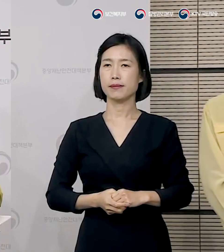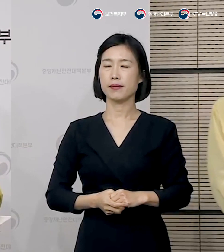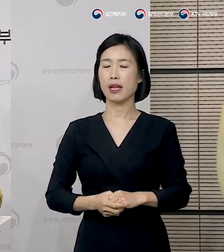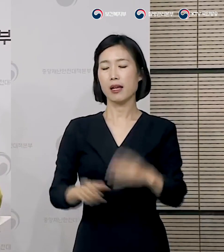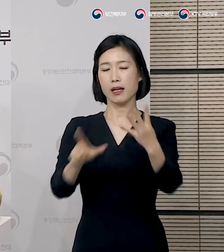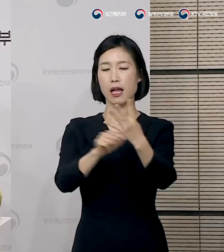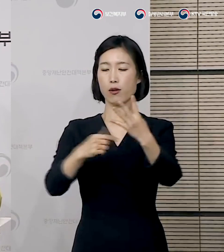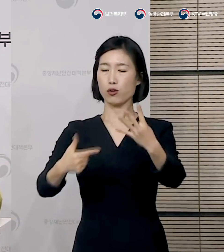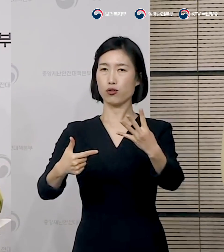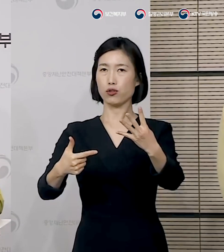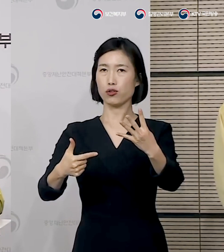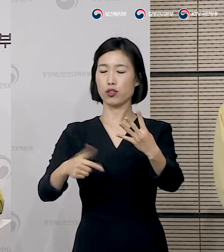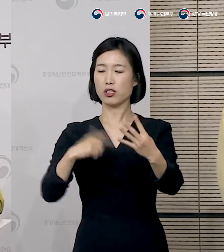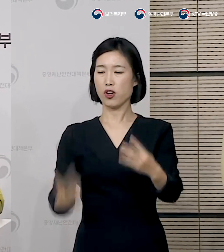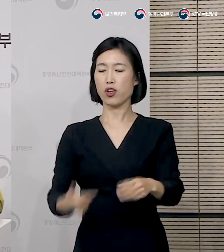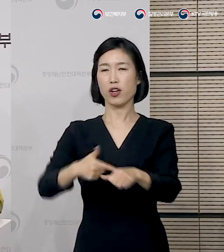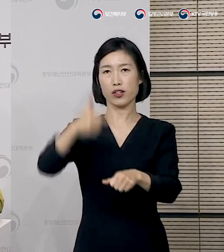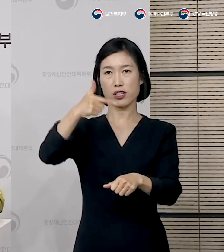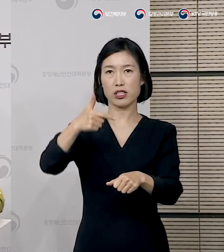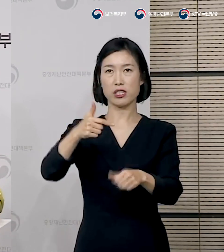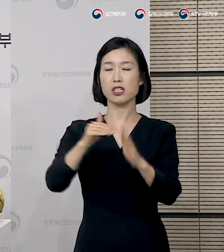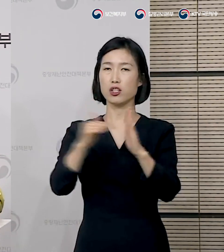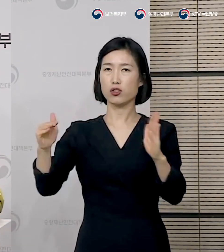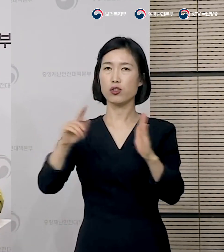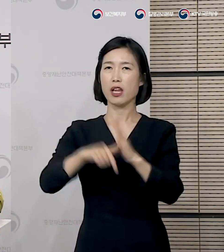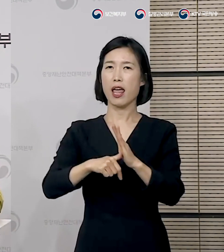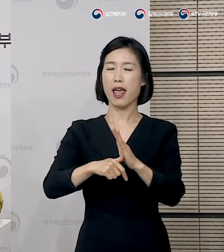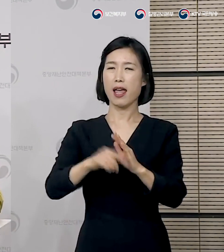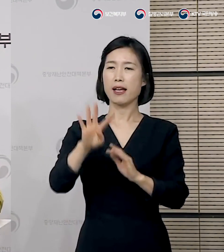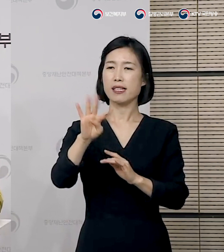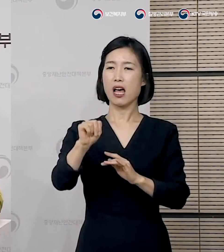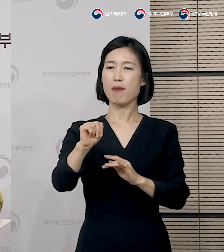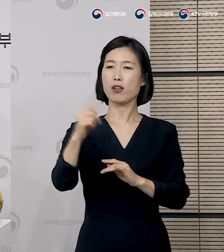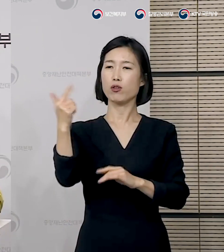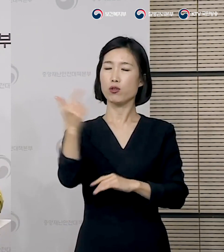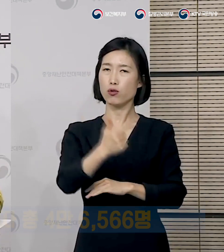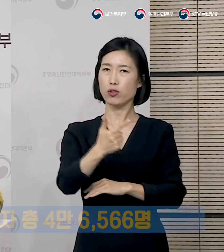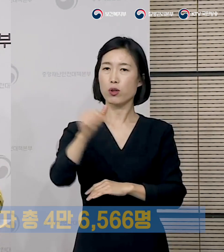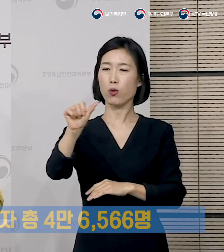네, 4월 6일 18시 기준으로 총